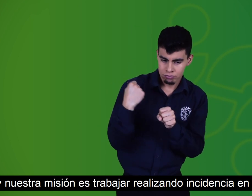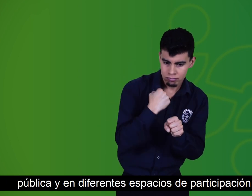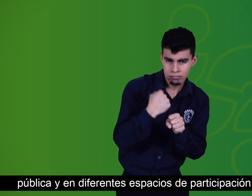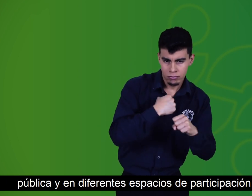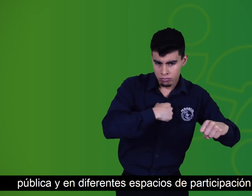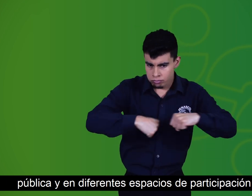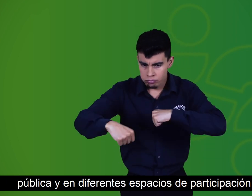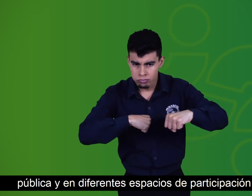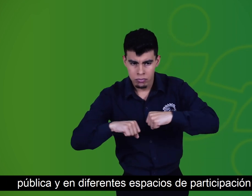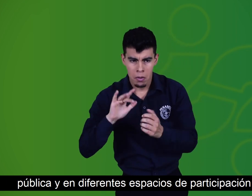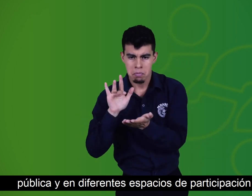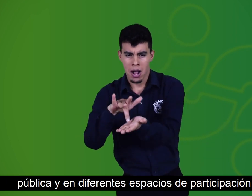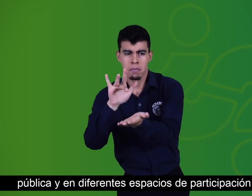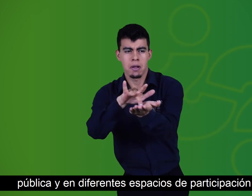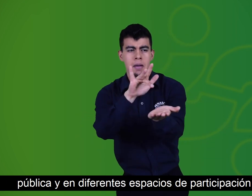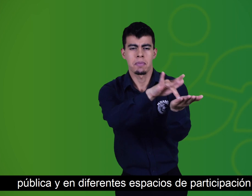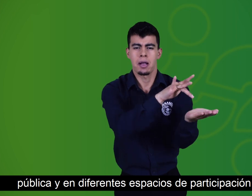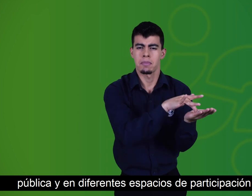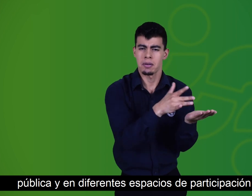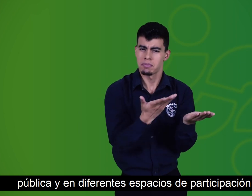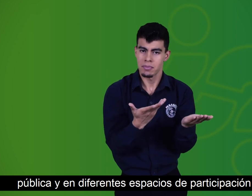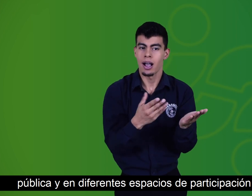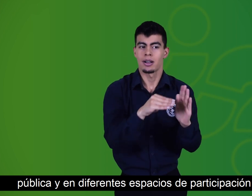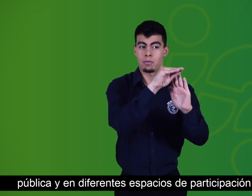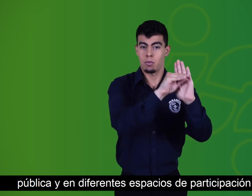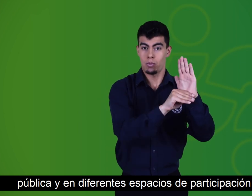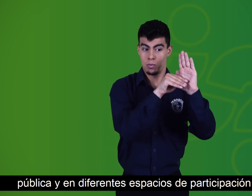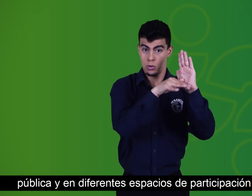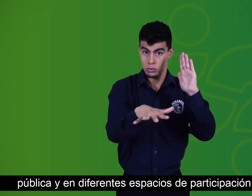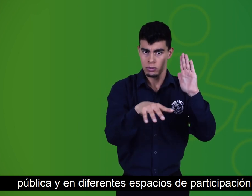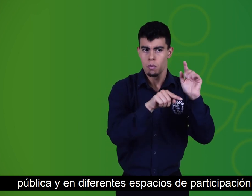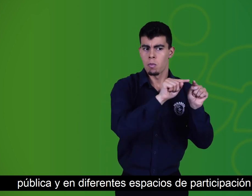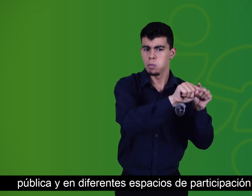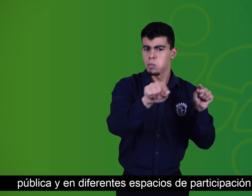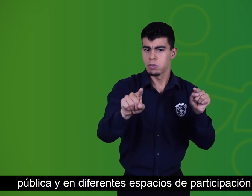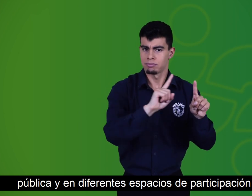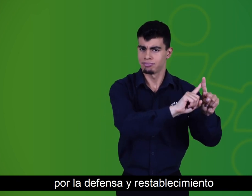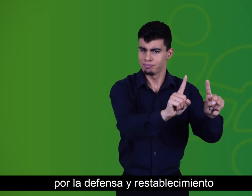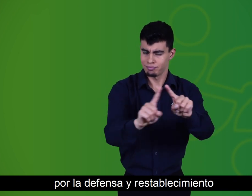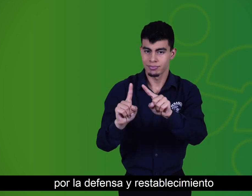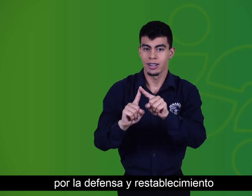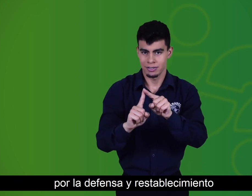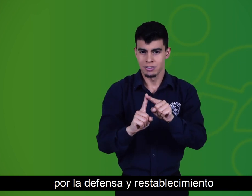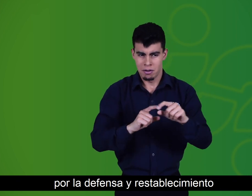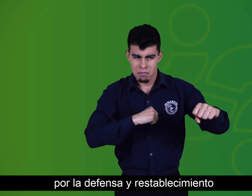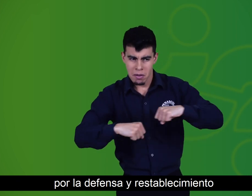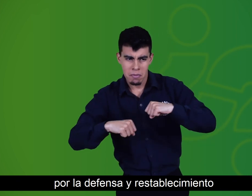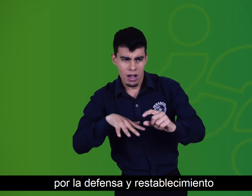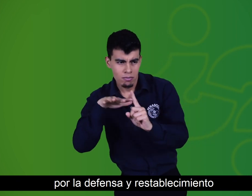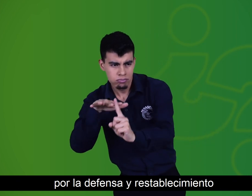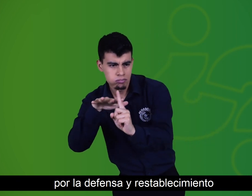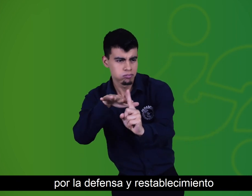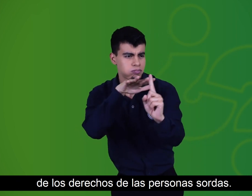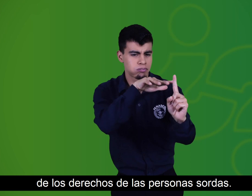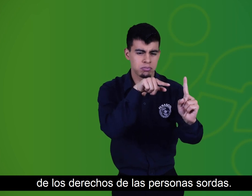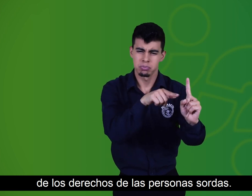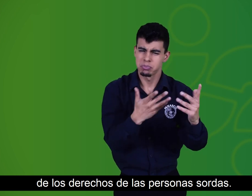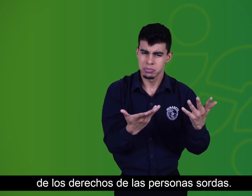pública y en diferentes espacios de participación por la defensa y restablecimiento de los derechos